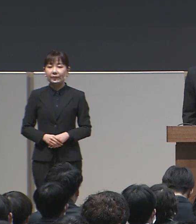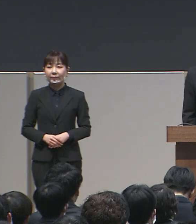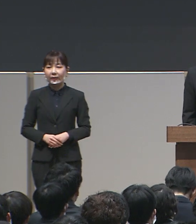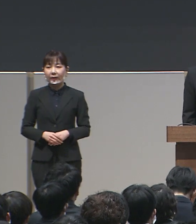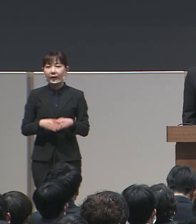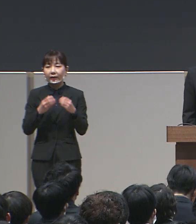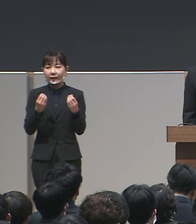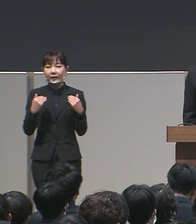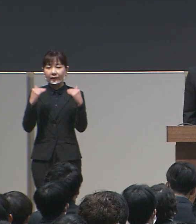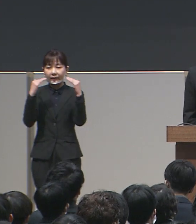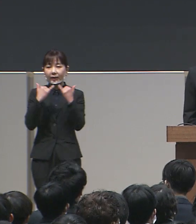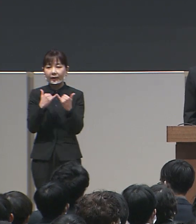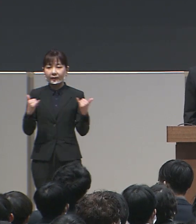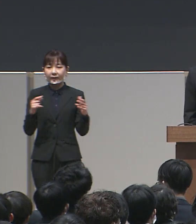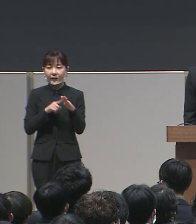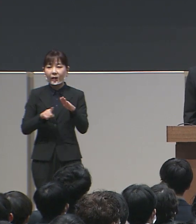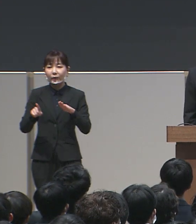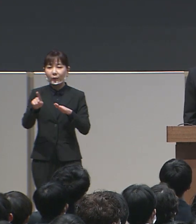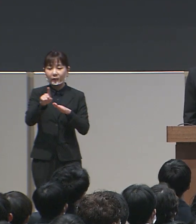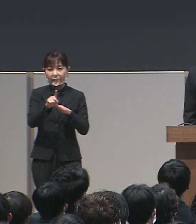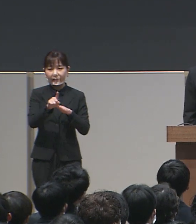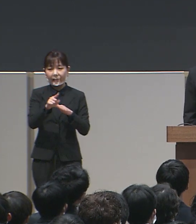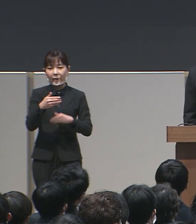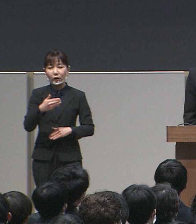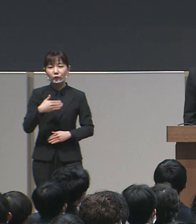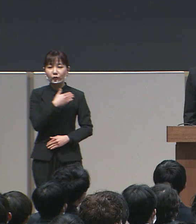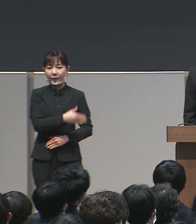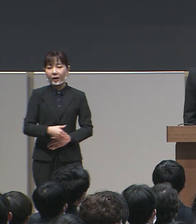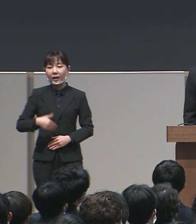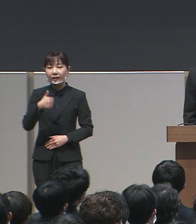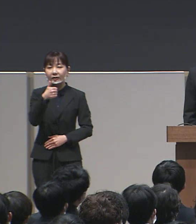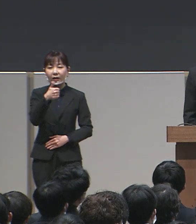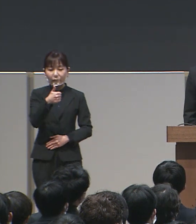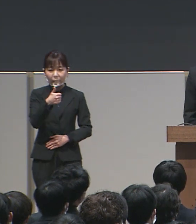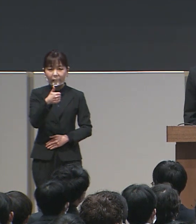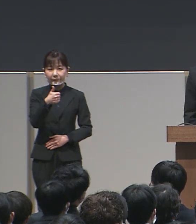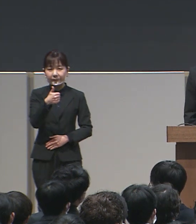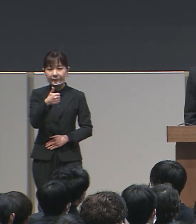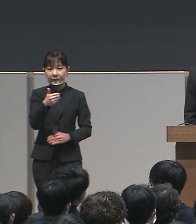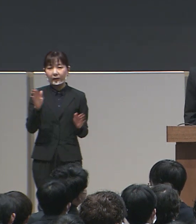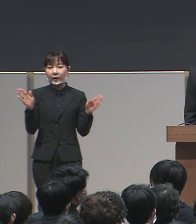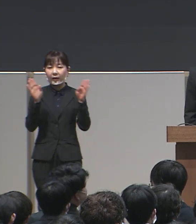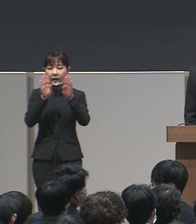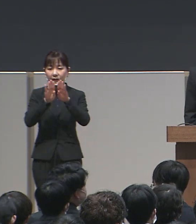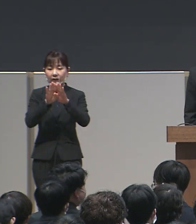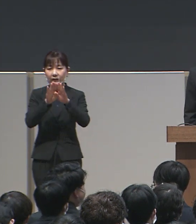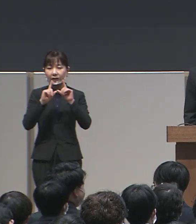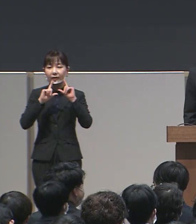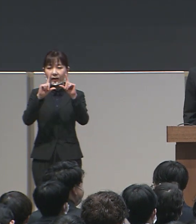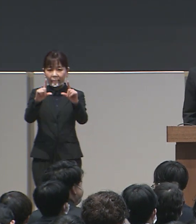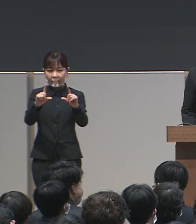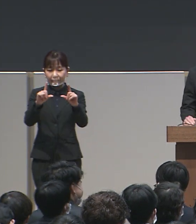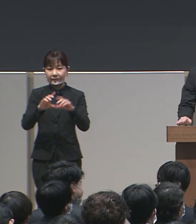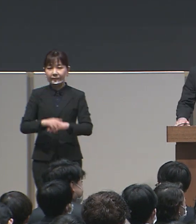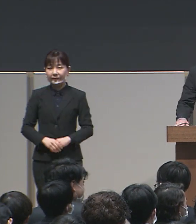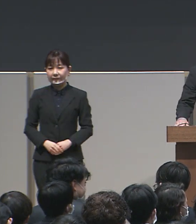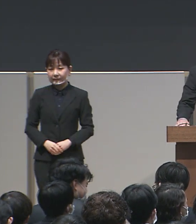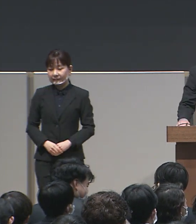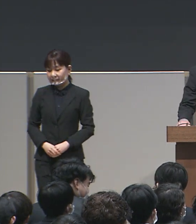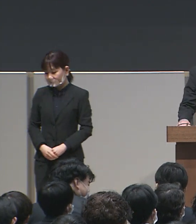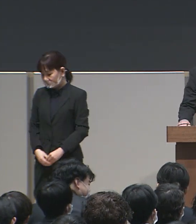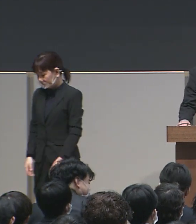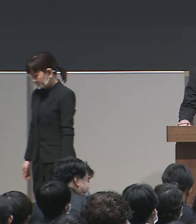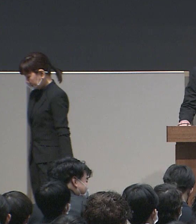新成人を代表して配ら亮介さんより閉式の宣言を行います